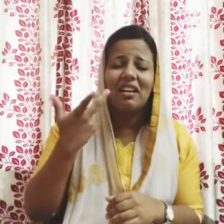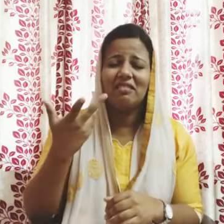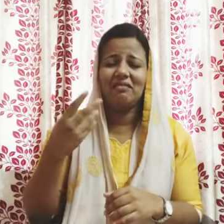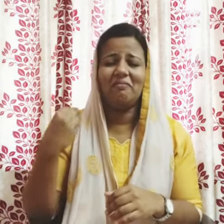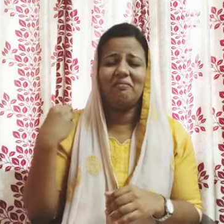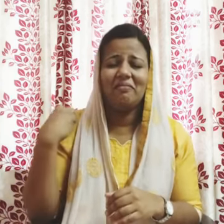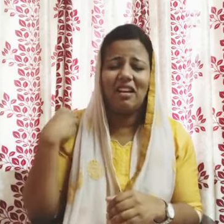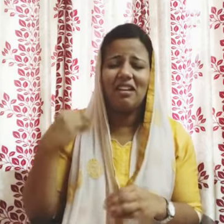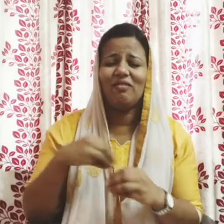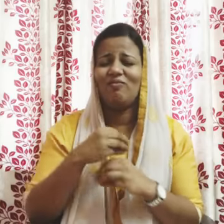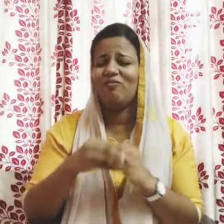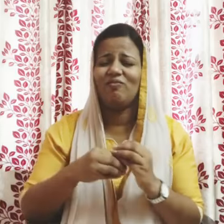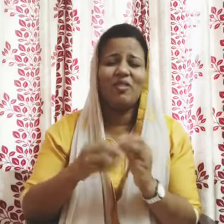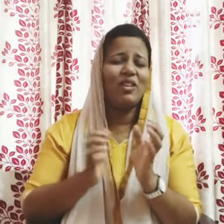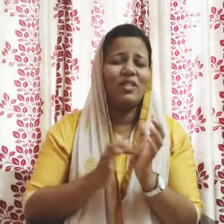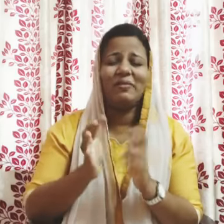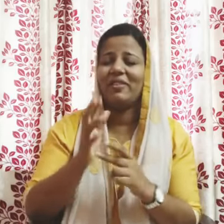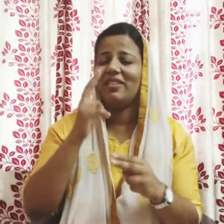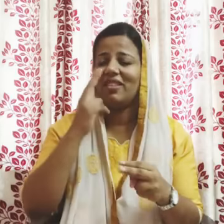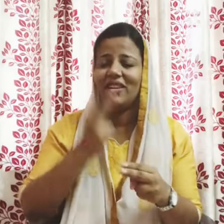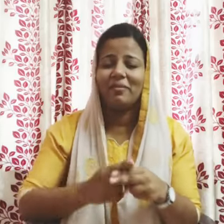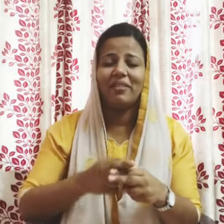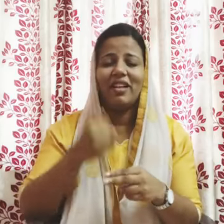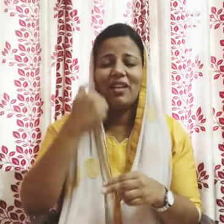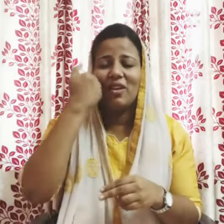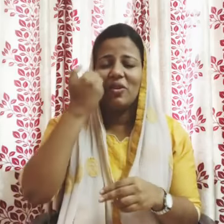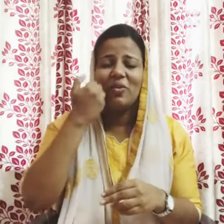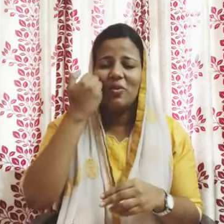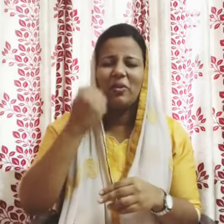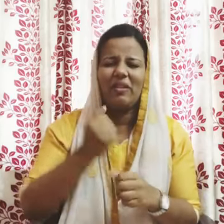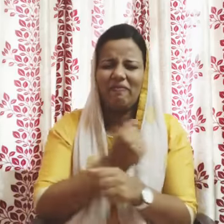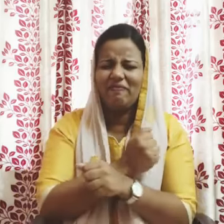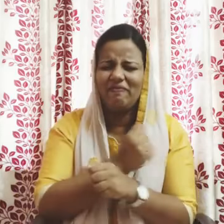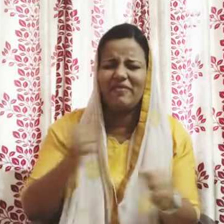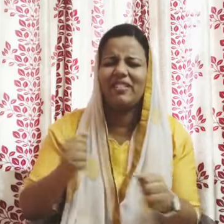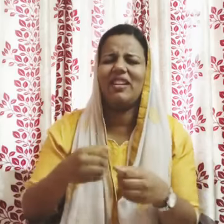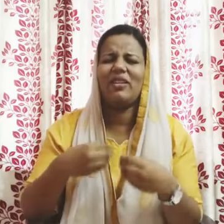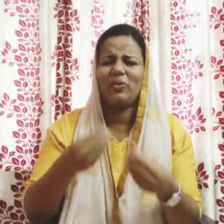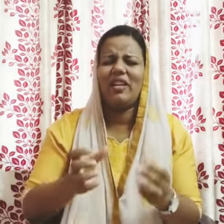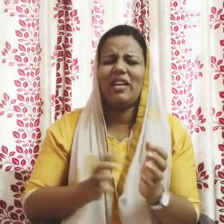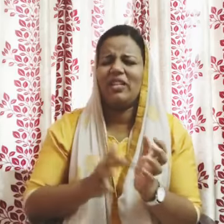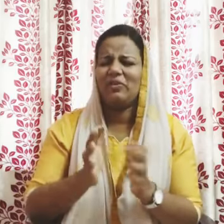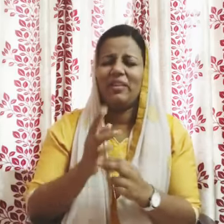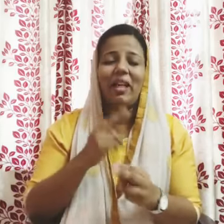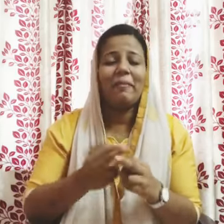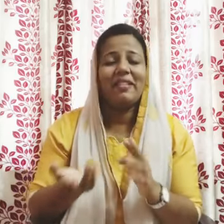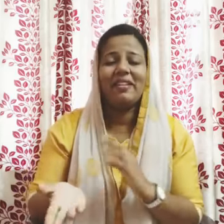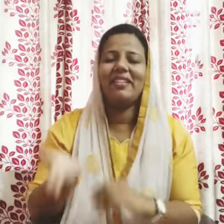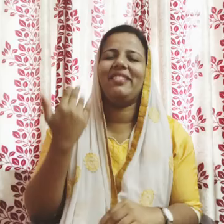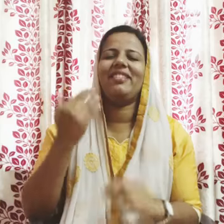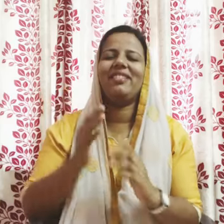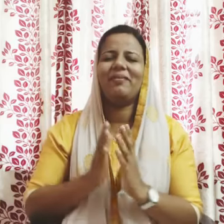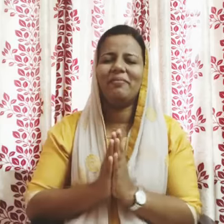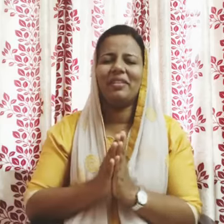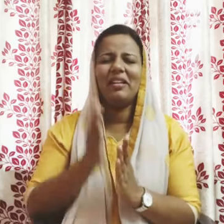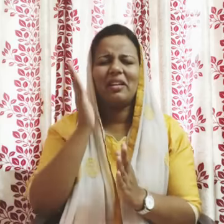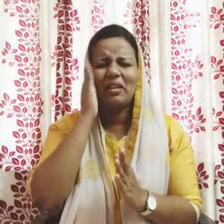ക്യാൻസറിനാൽ ഭാരപ്പെടുന്നവർ ഇന്ന് പകൽക്കാലം യേശു ക്രിസ്തുവിന്റെ നാമത്തിൽ രോഗത്തിൽ നിന്ന് വിടുതൽ പ്രാപിച്ച് യേശുവിൻ നാമത്തിൽ എഴുന്നേൽക്കട്ടെ. ആമേൻ.